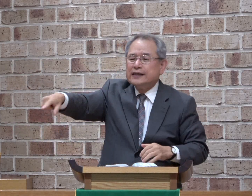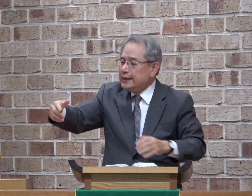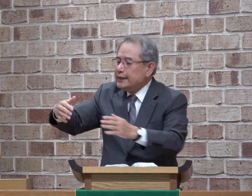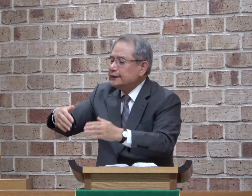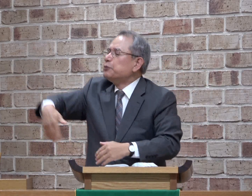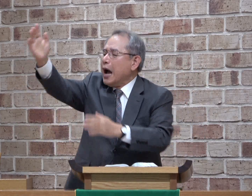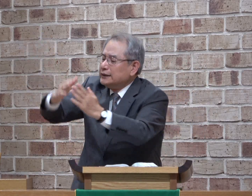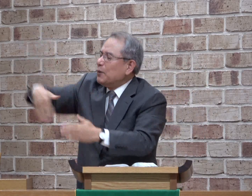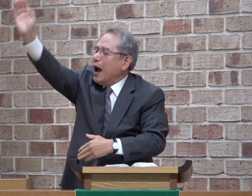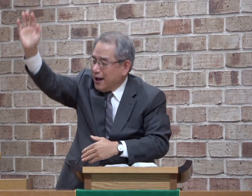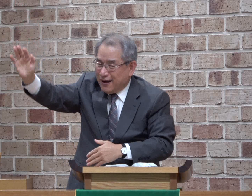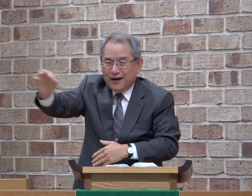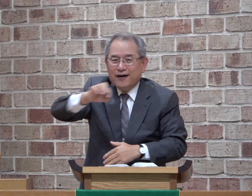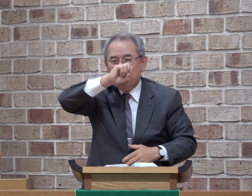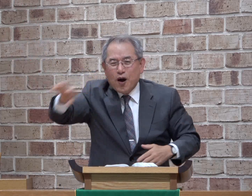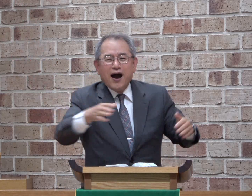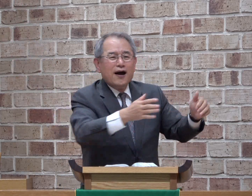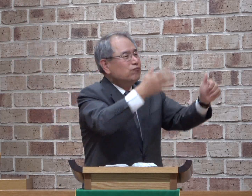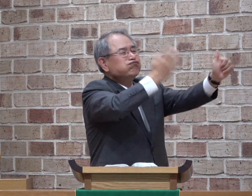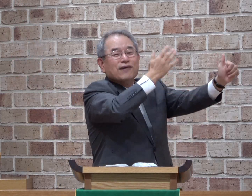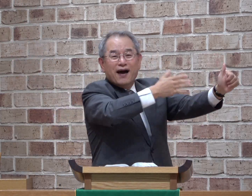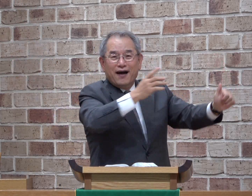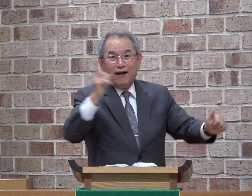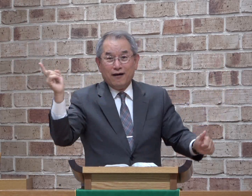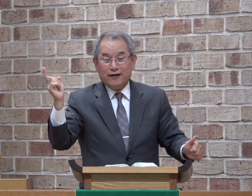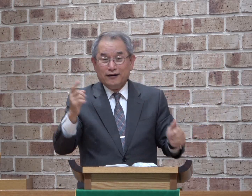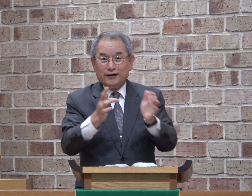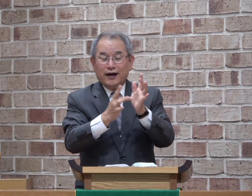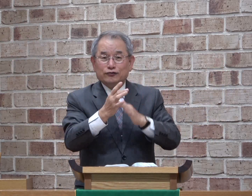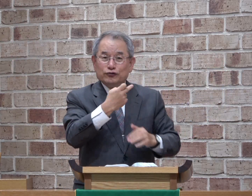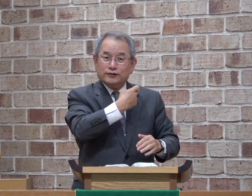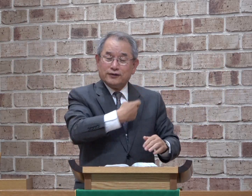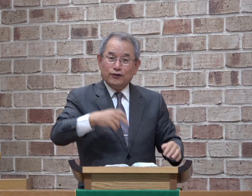좀 보내소서라고 말한 것입니다. 예수님께 부탁한 거예요, 제자들이.